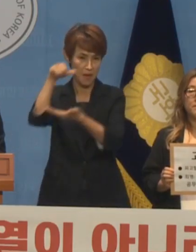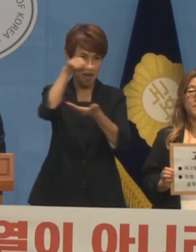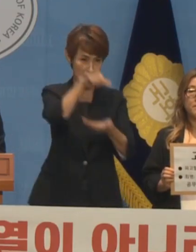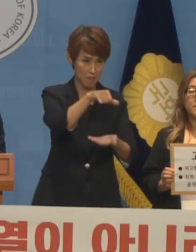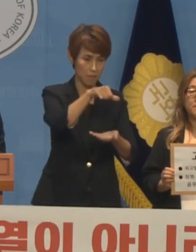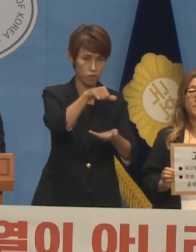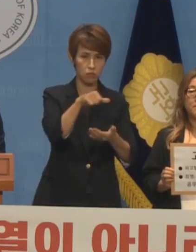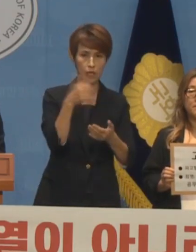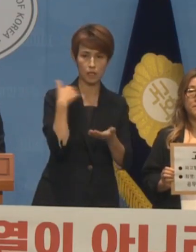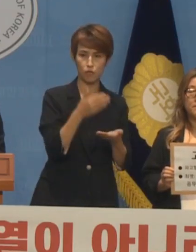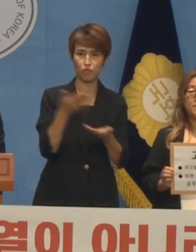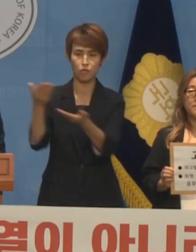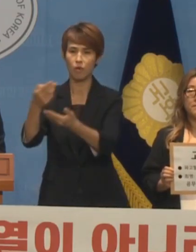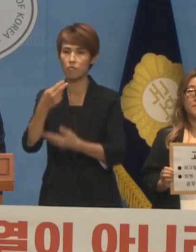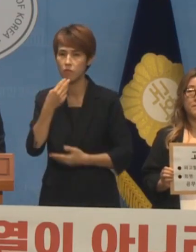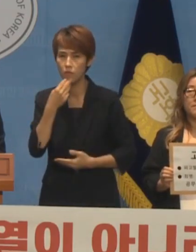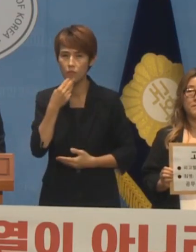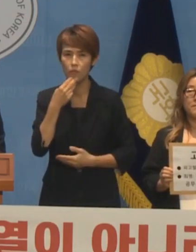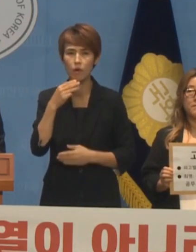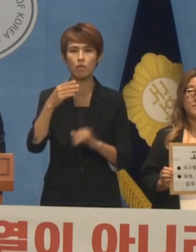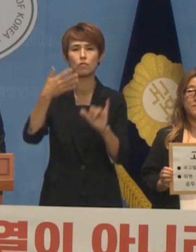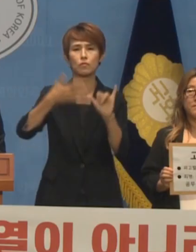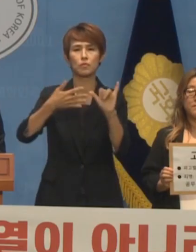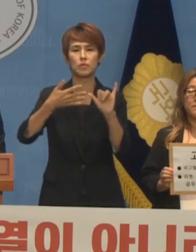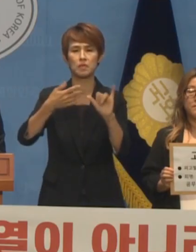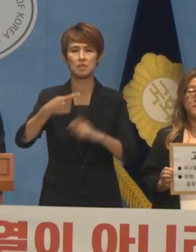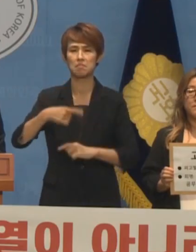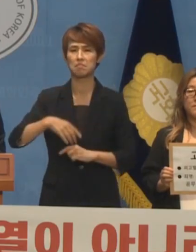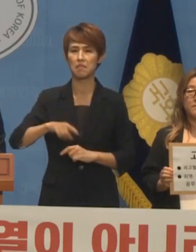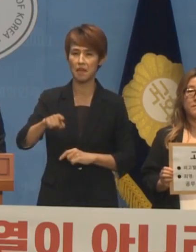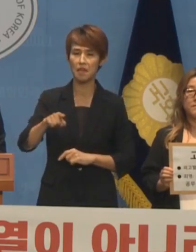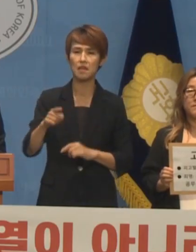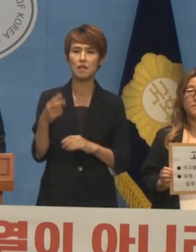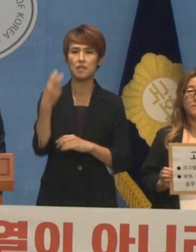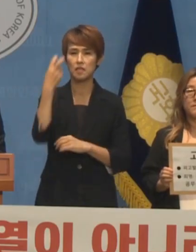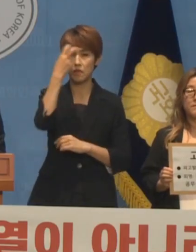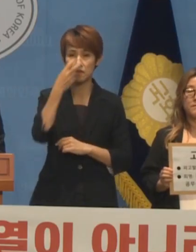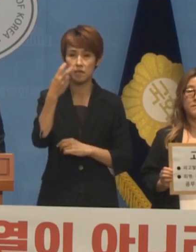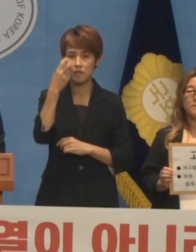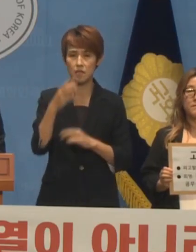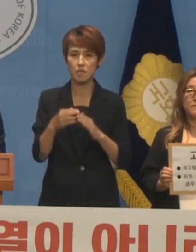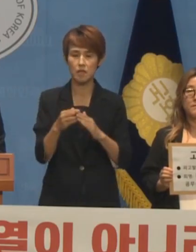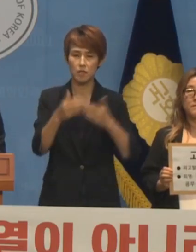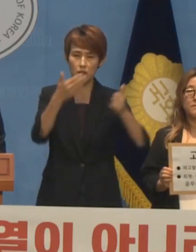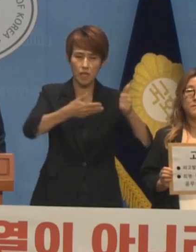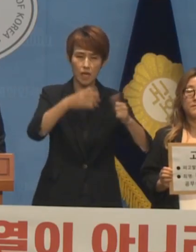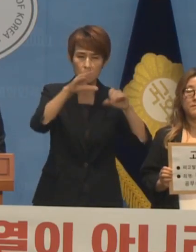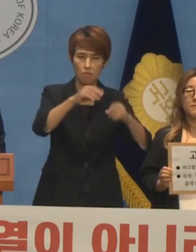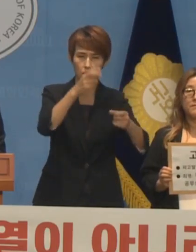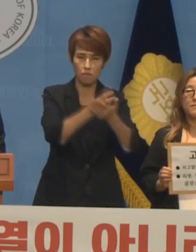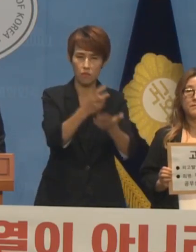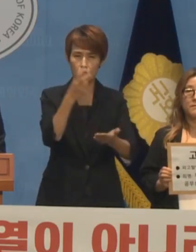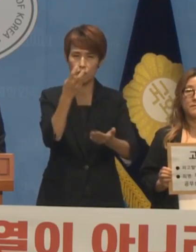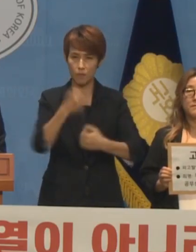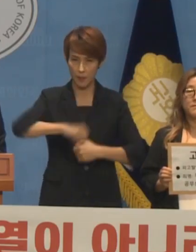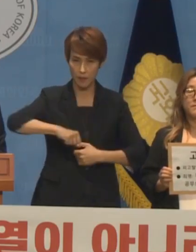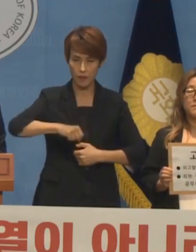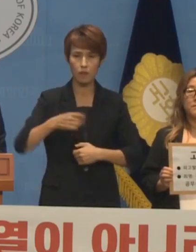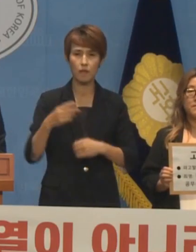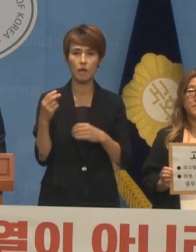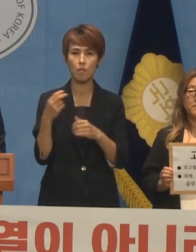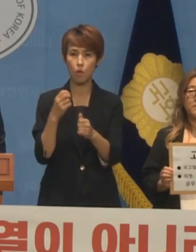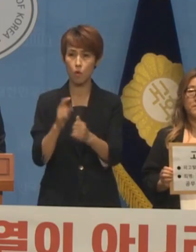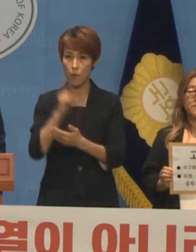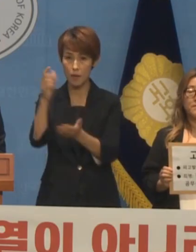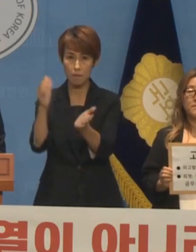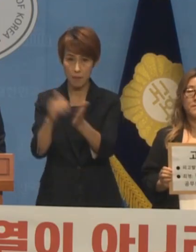반환하지 않아 서울의 소리 등으로부터 청탁금지법 위반 등 혐의로 2023년 12월경에 고발을 당한 사건에 대해서도